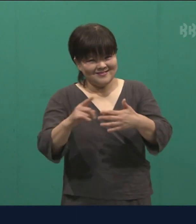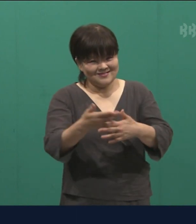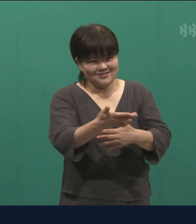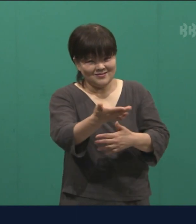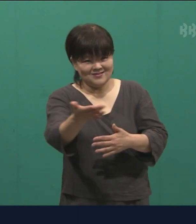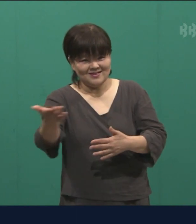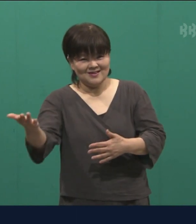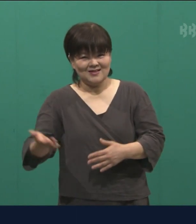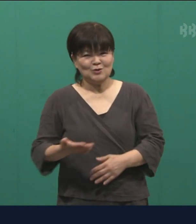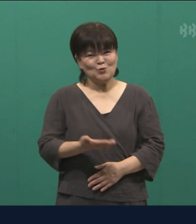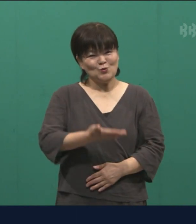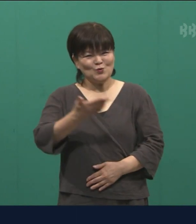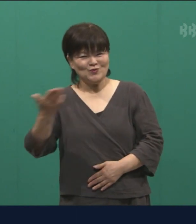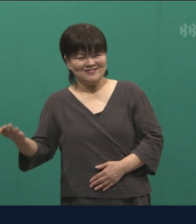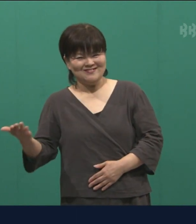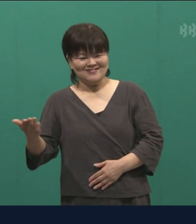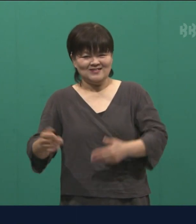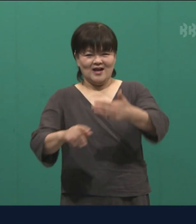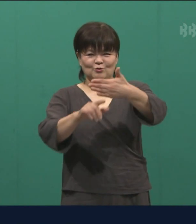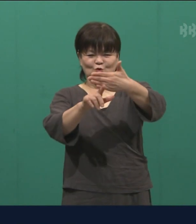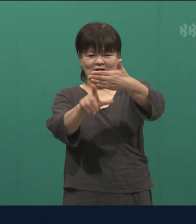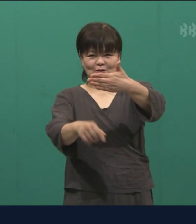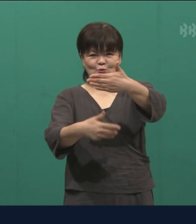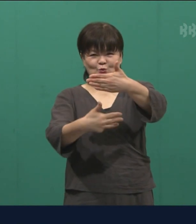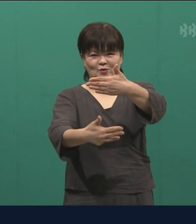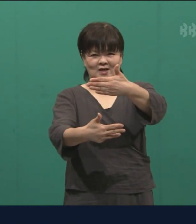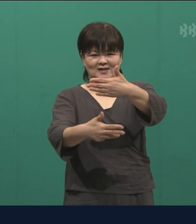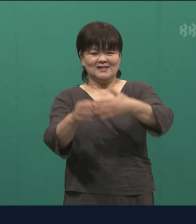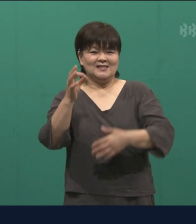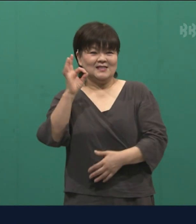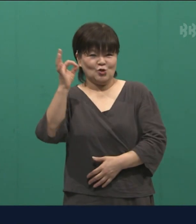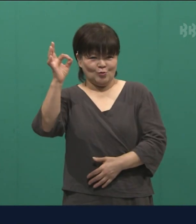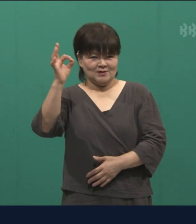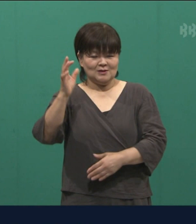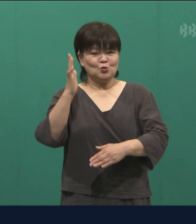いかがでしたでしょうか。それでは次回9月8